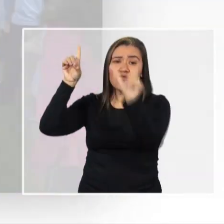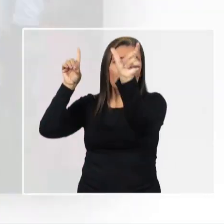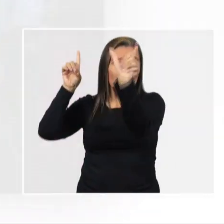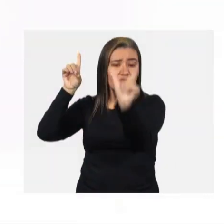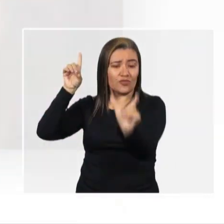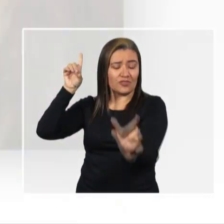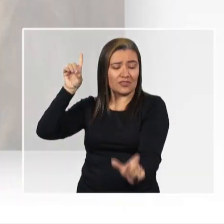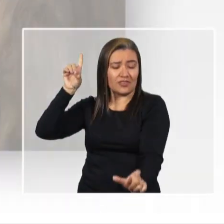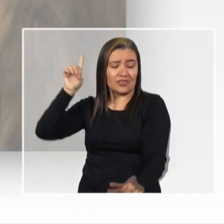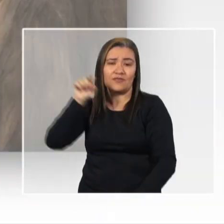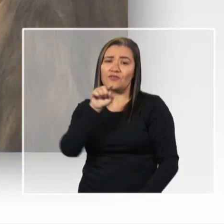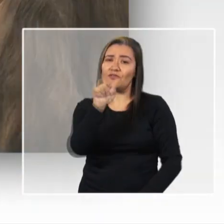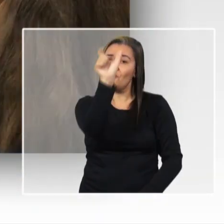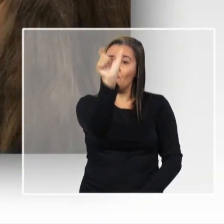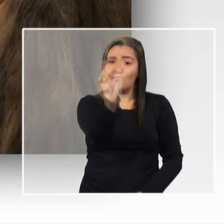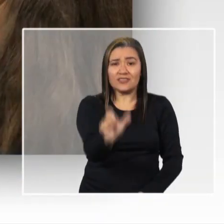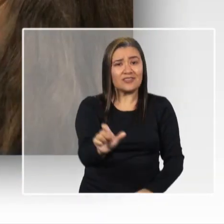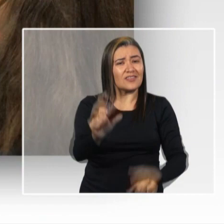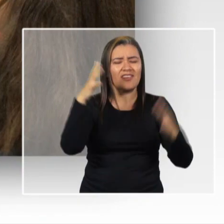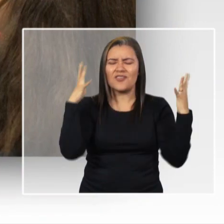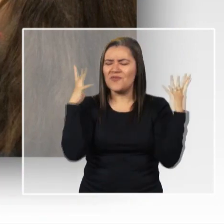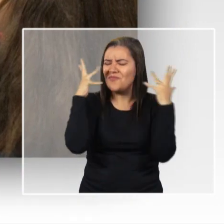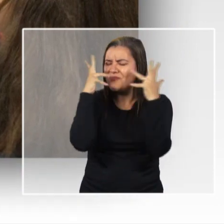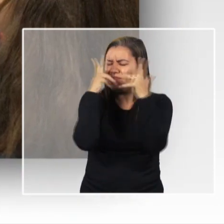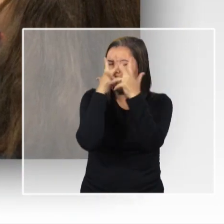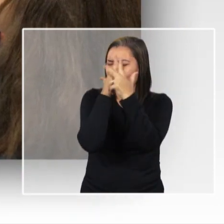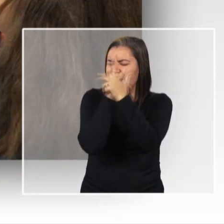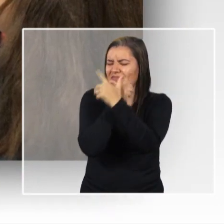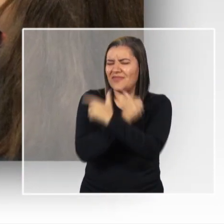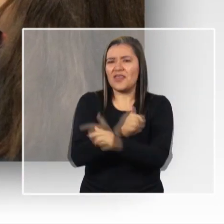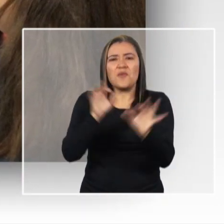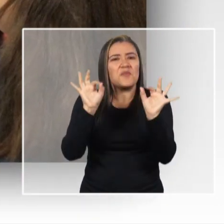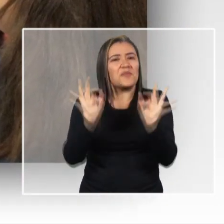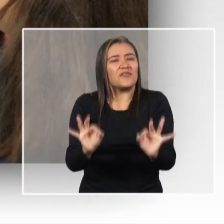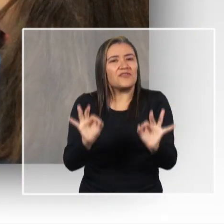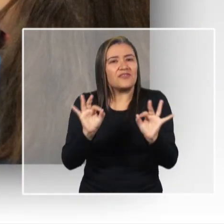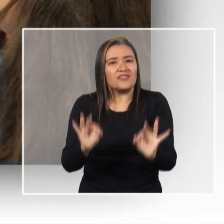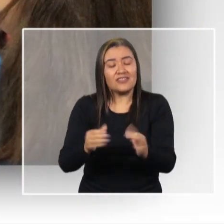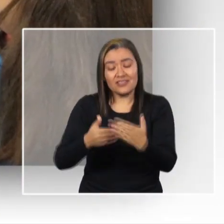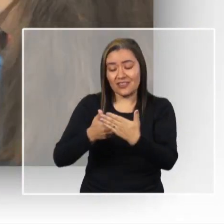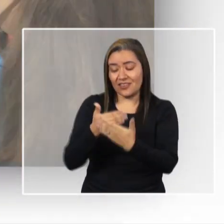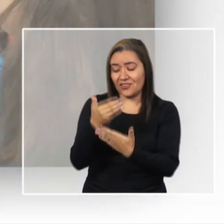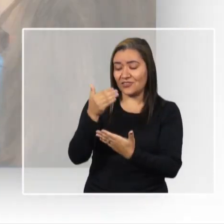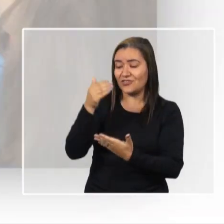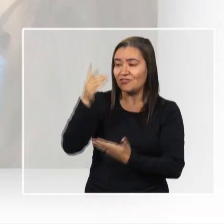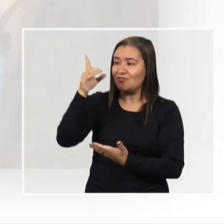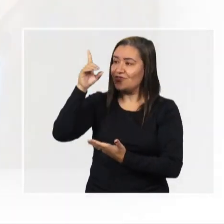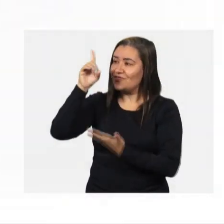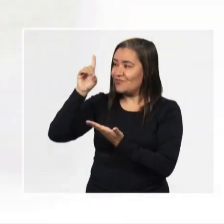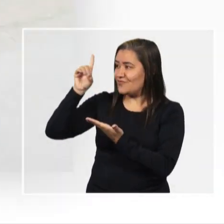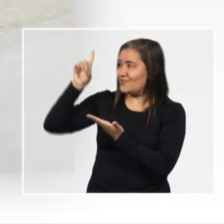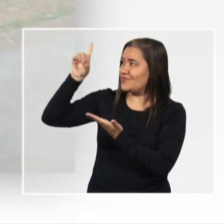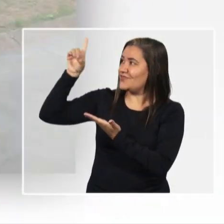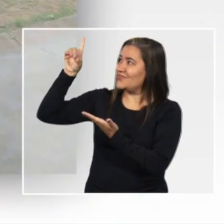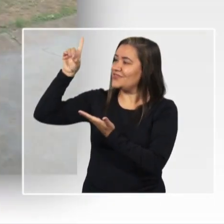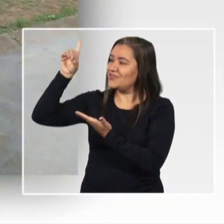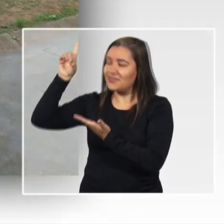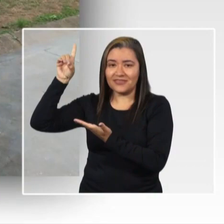Deus sonhou com você. Você é lindo